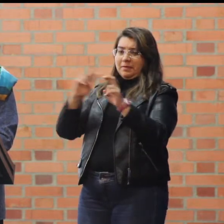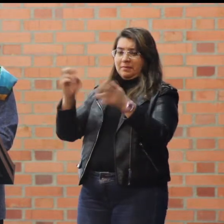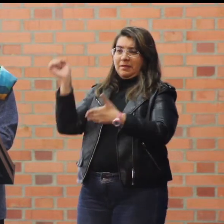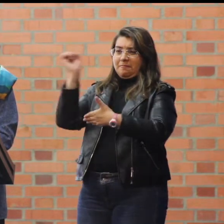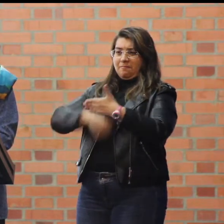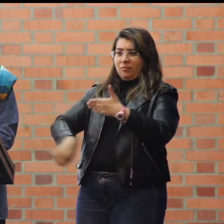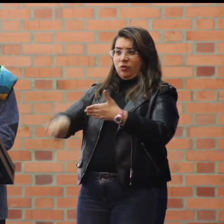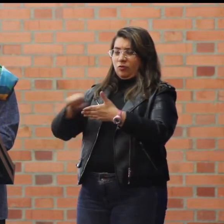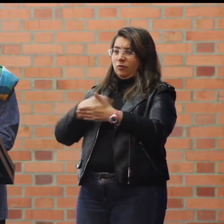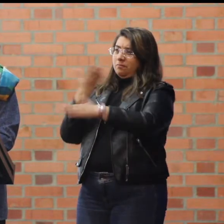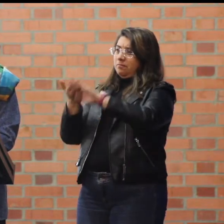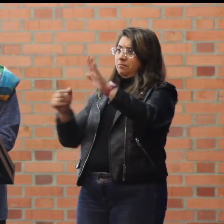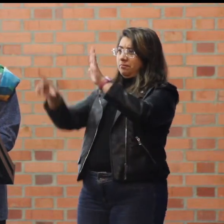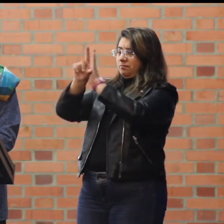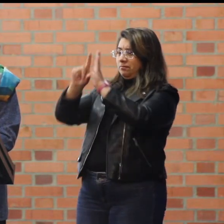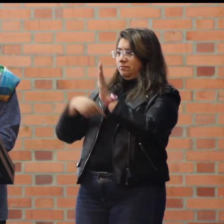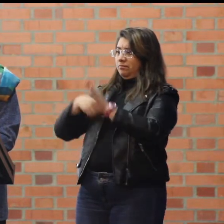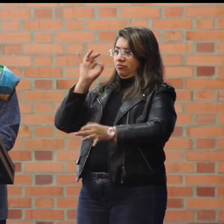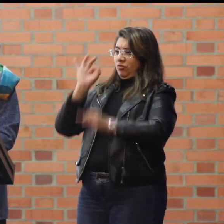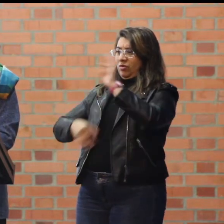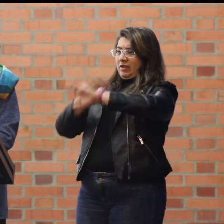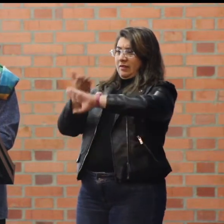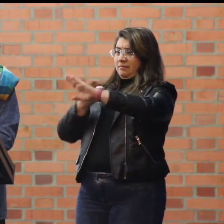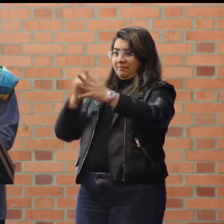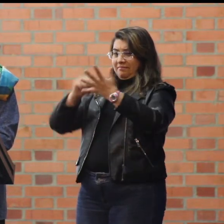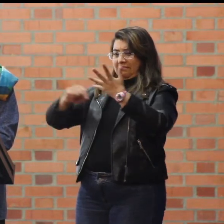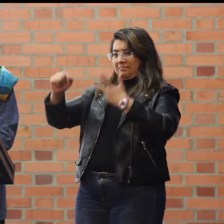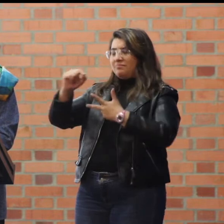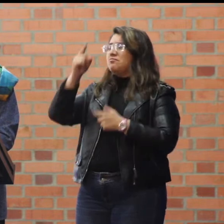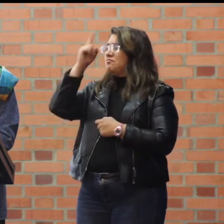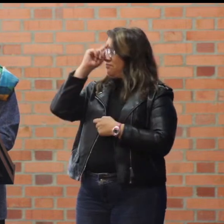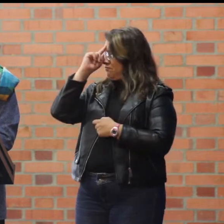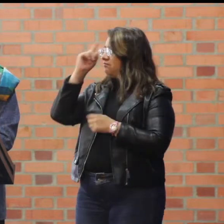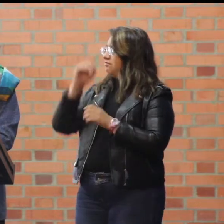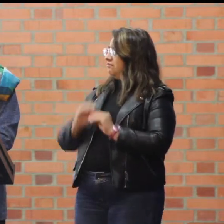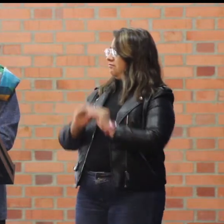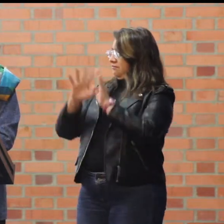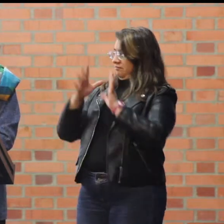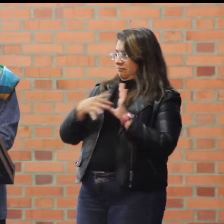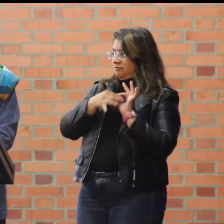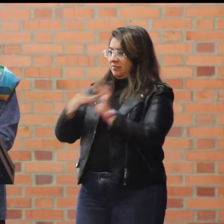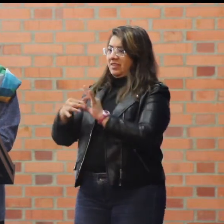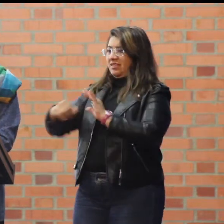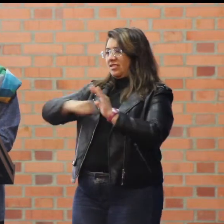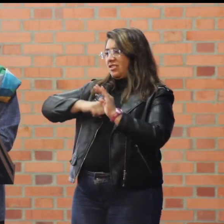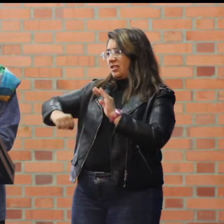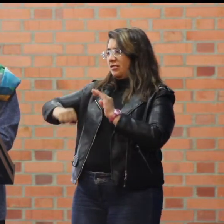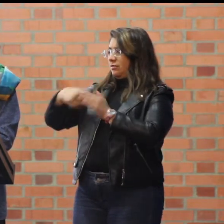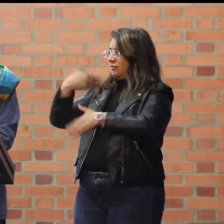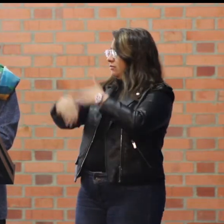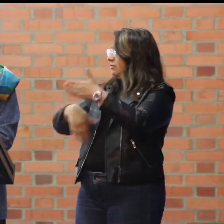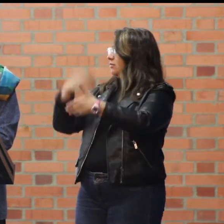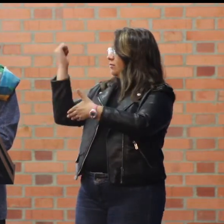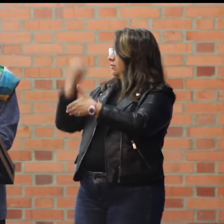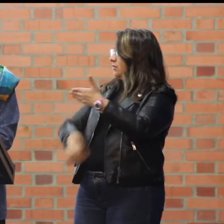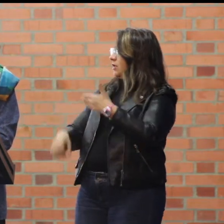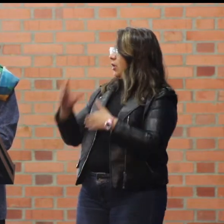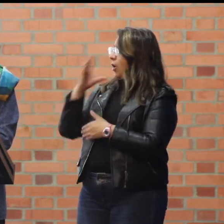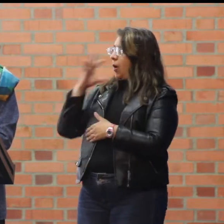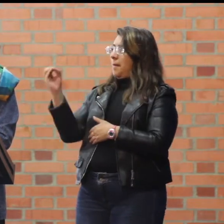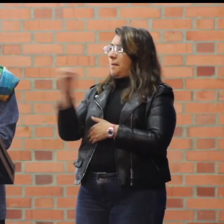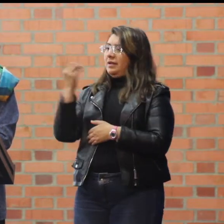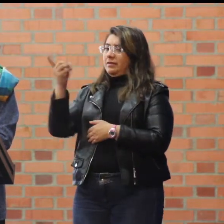y al movimiento causa justa a Las cartografías Sonoras del aborto y al aborto de los hombres